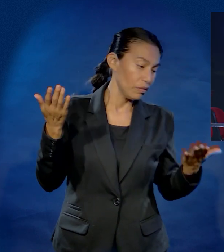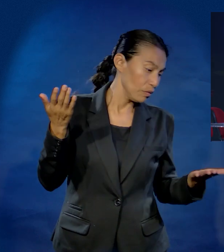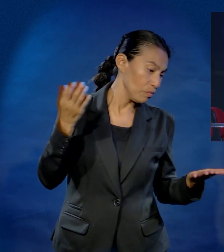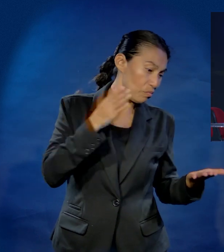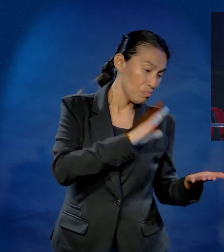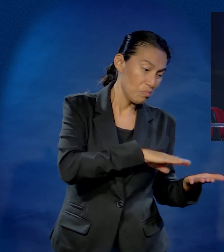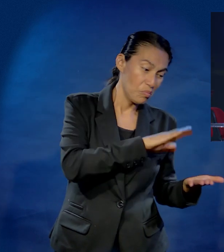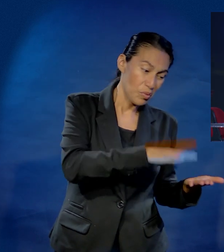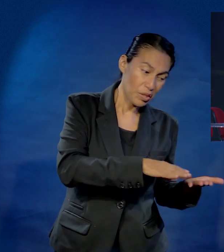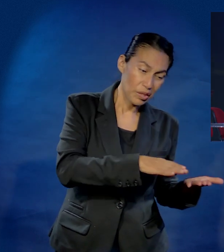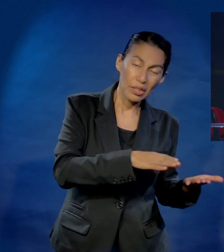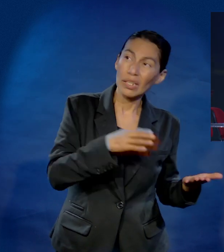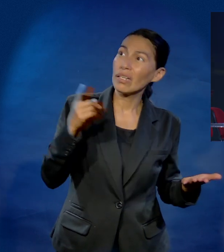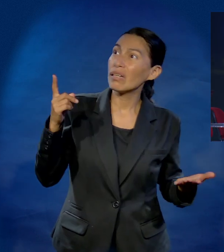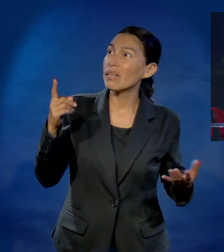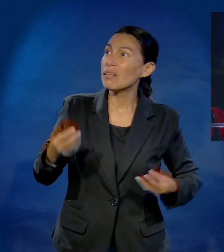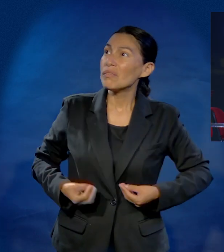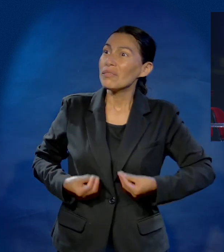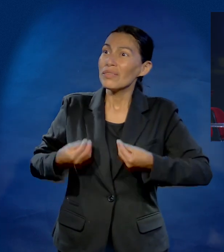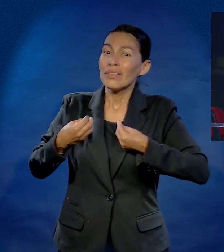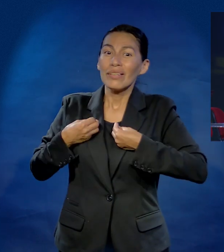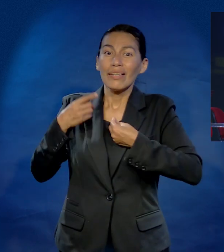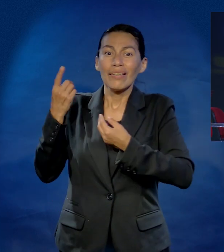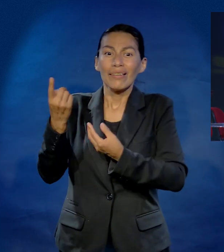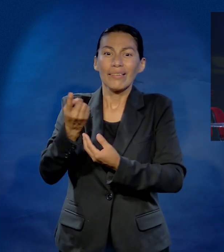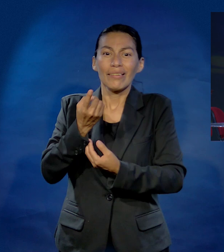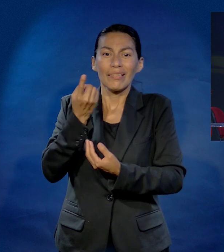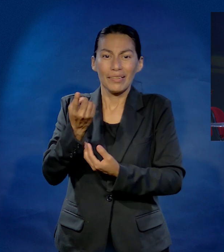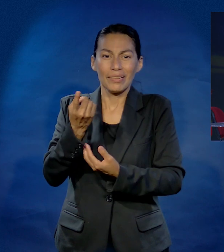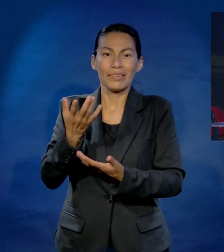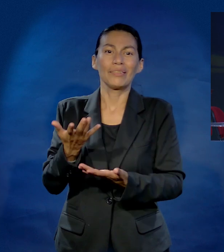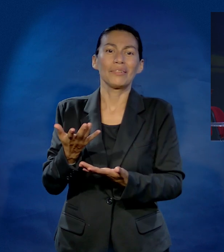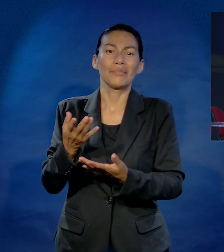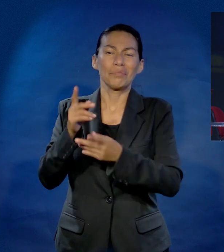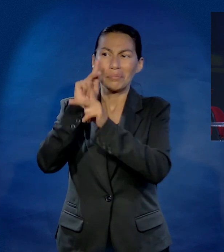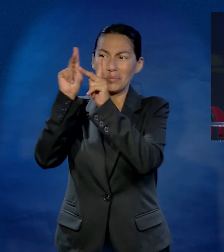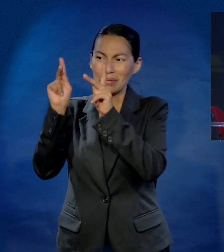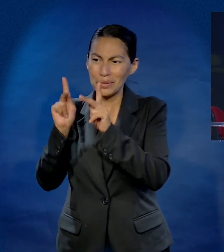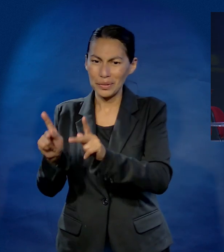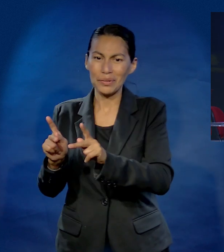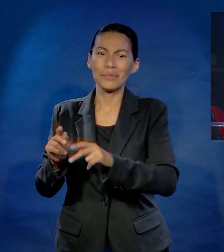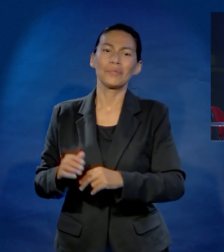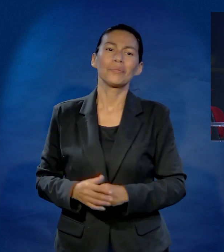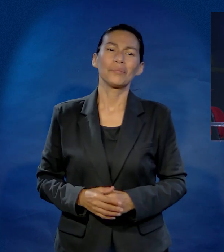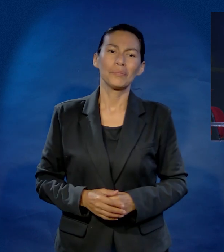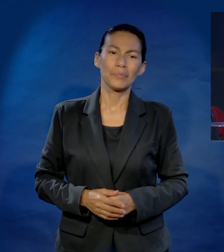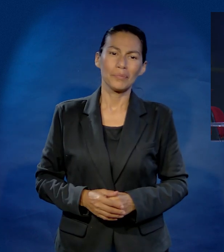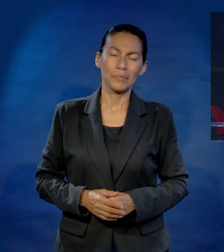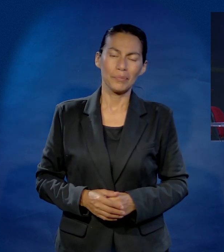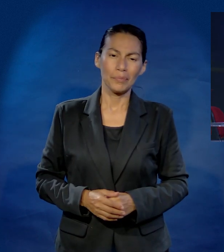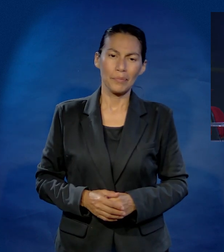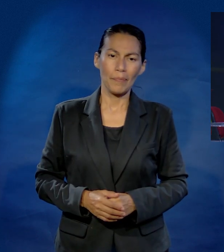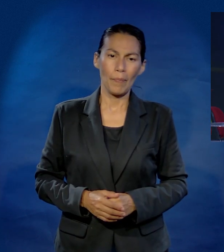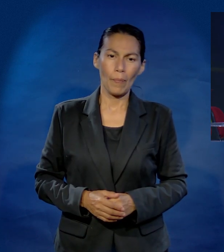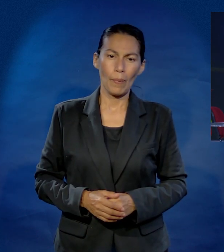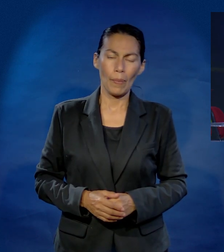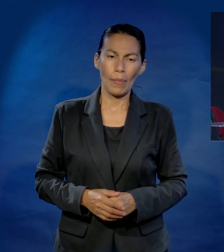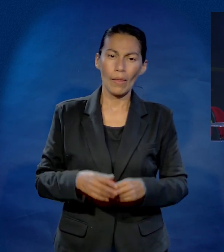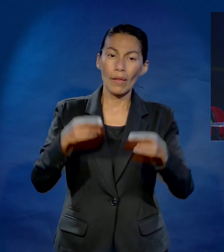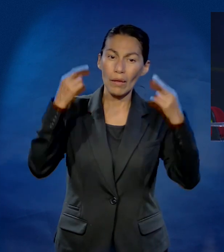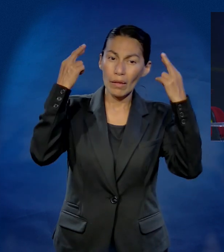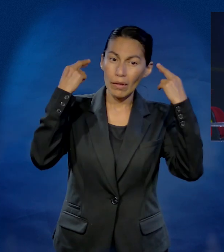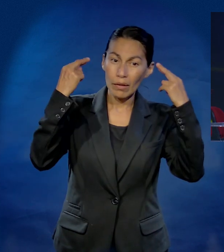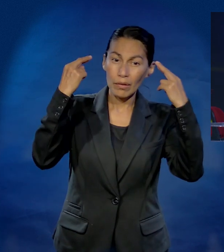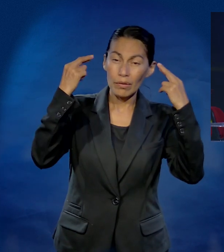Espíritu, en las cosas del Espíritu. Porque el ocuparse de la carne es muerte, pero el ocuparse del Espíritu es ¿qué